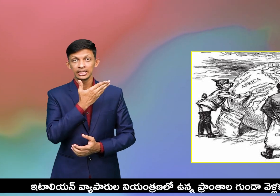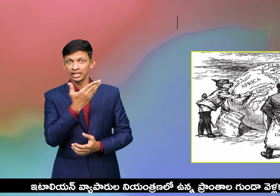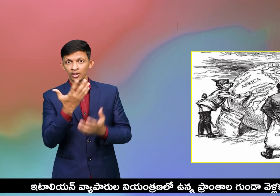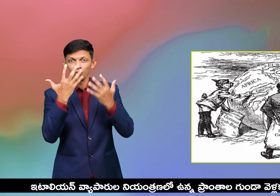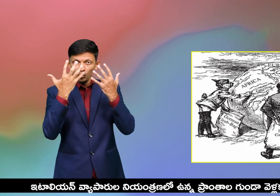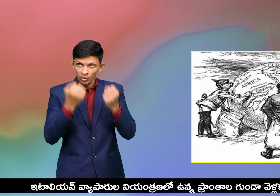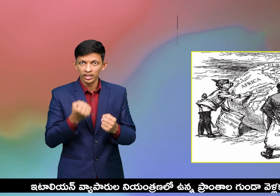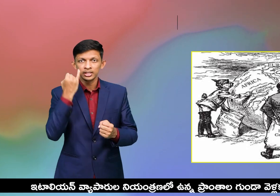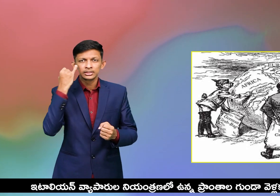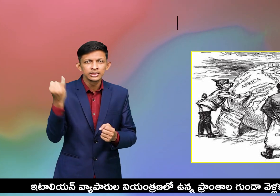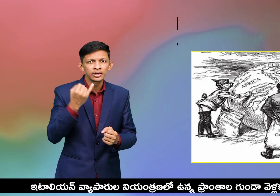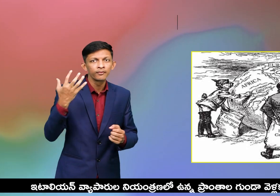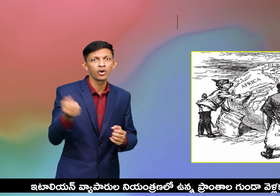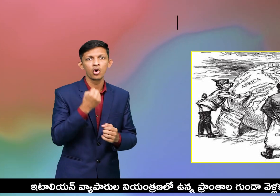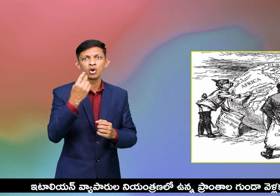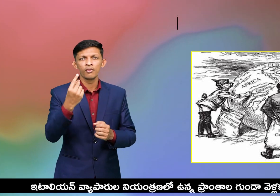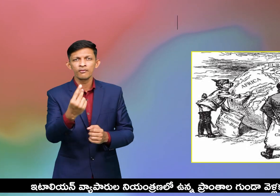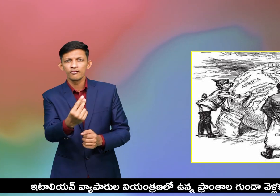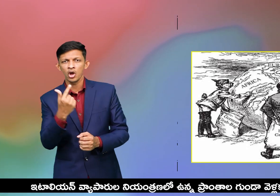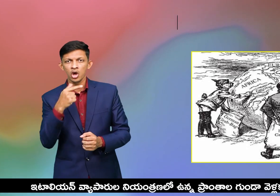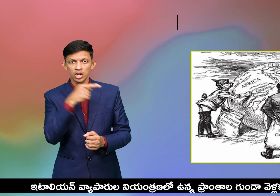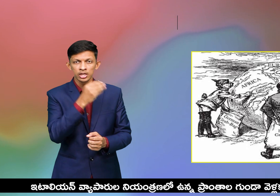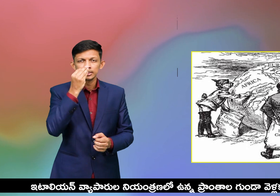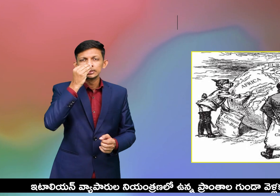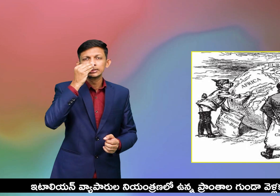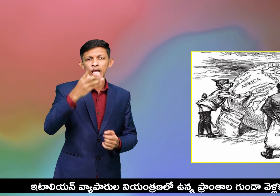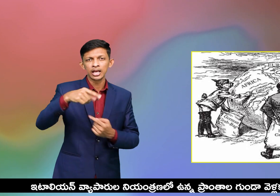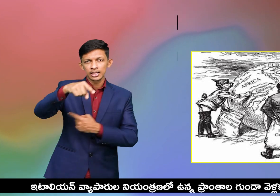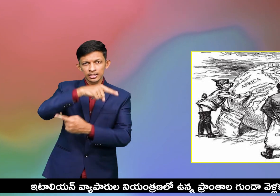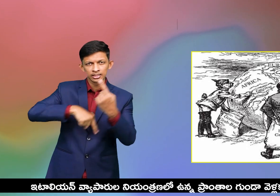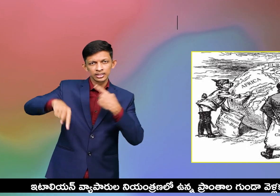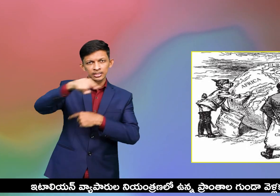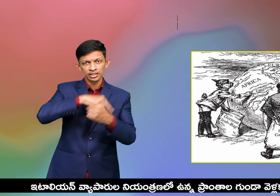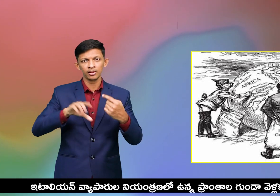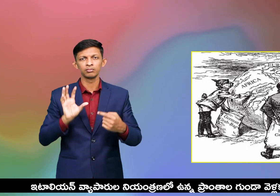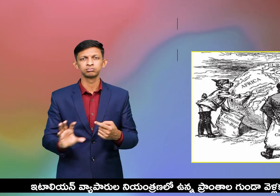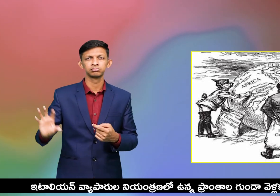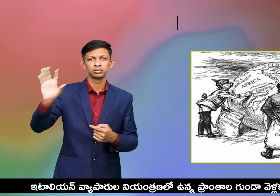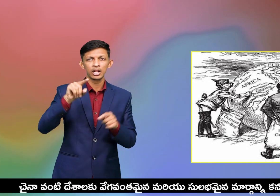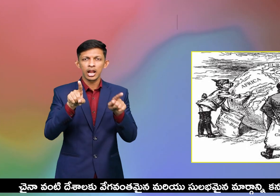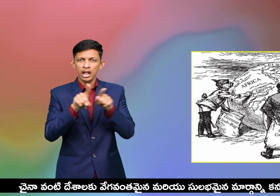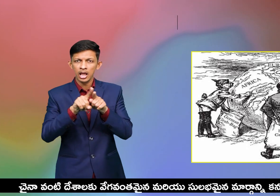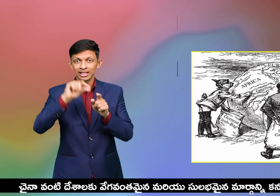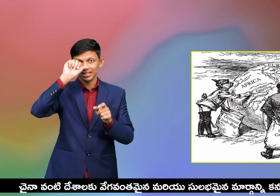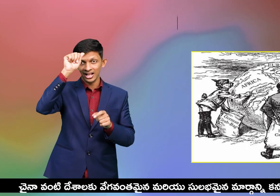ఇటాలియన్ వ్యాపారుల నియంత్రణలో ఉన్న ప్రాంతాల గుండా వెళ్లకుండా భారతదేశం మరియు చైనా వంటి